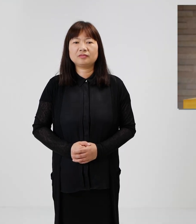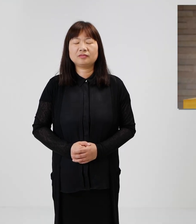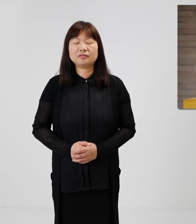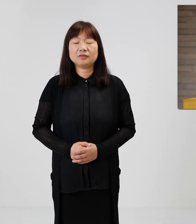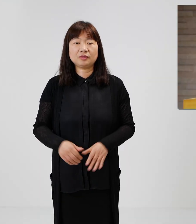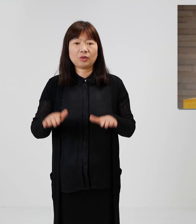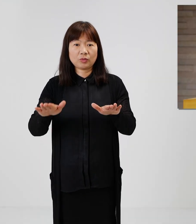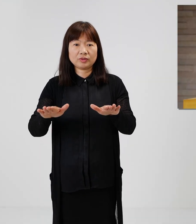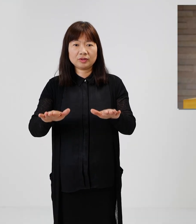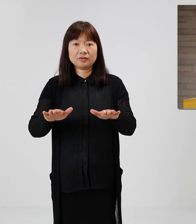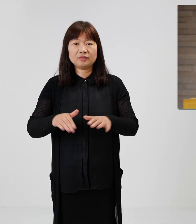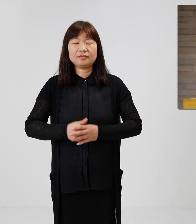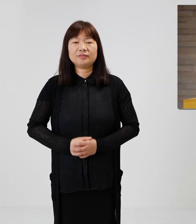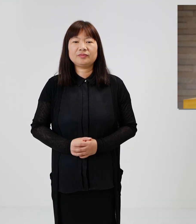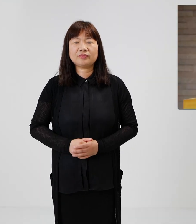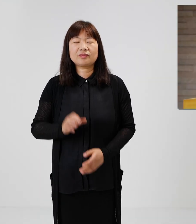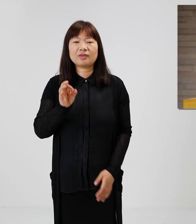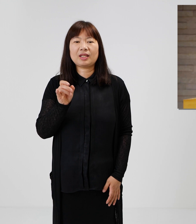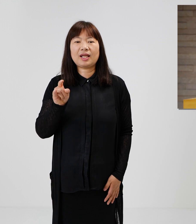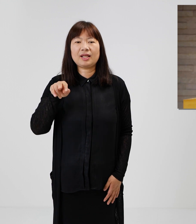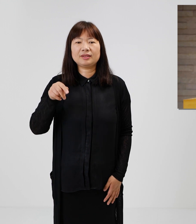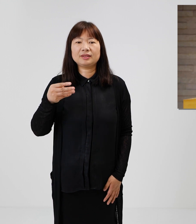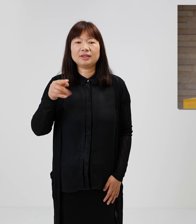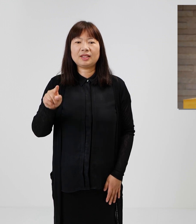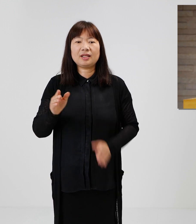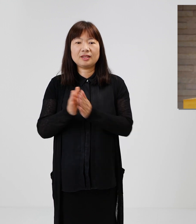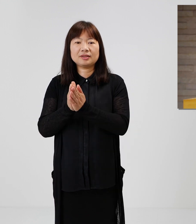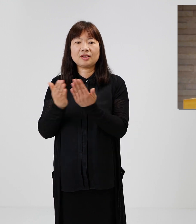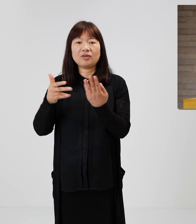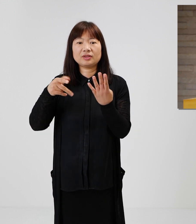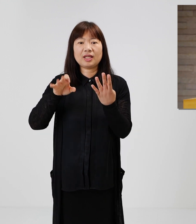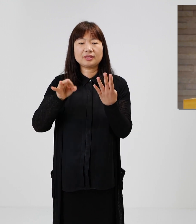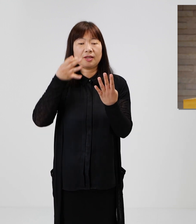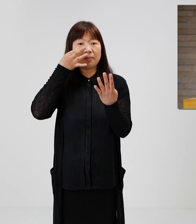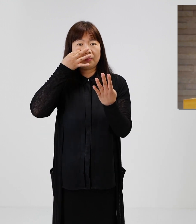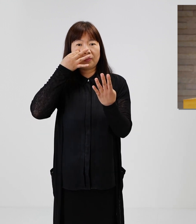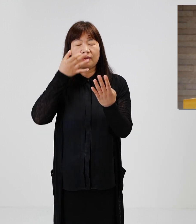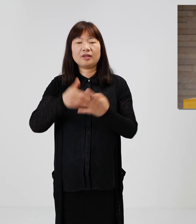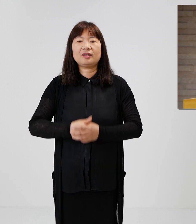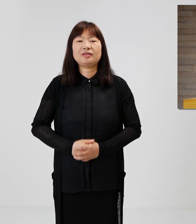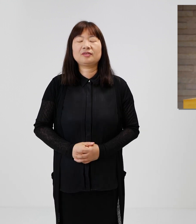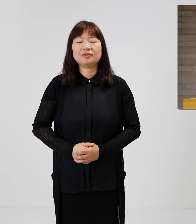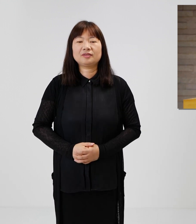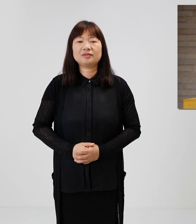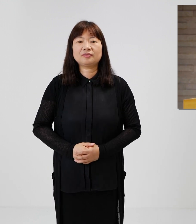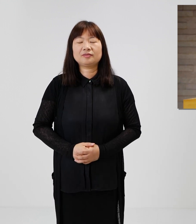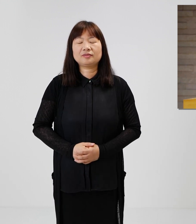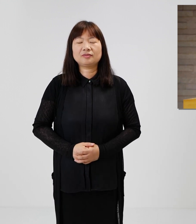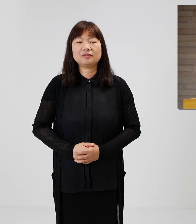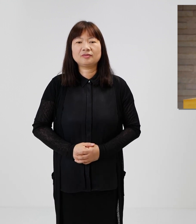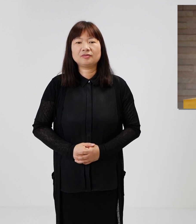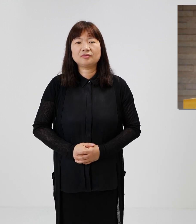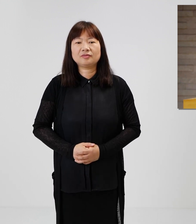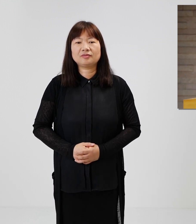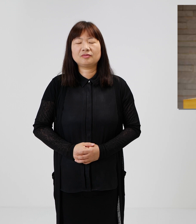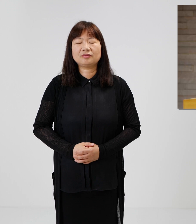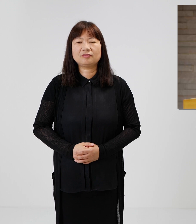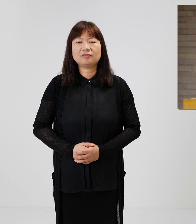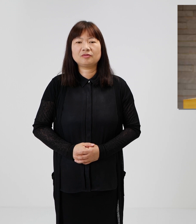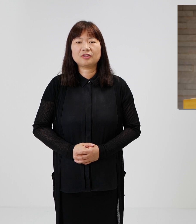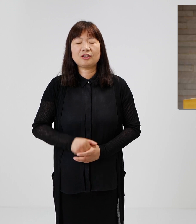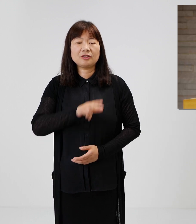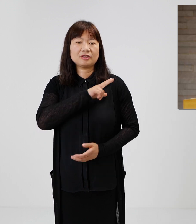여러분, 오늘은 에스라서 4장으로 넘어가서 말씀을 좀 보도록